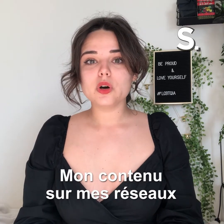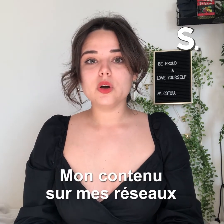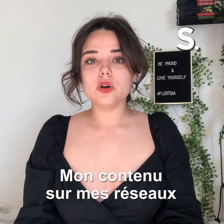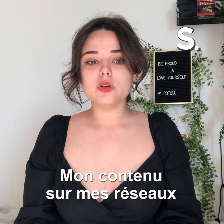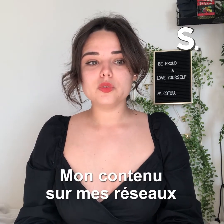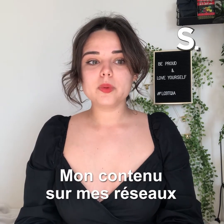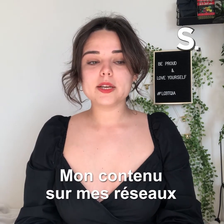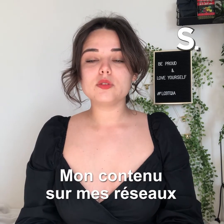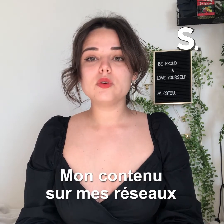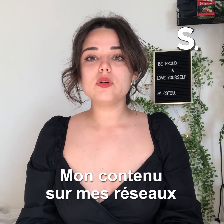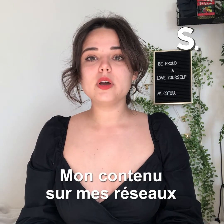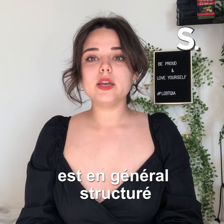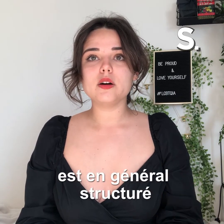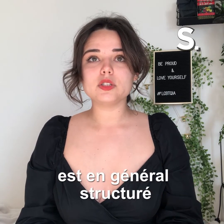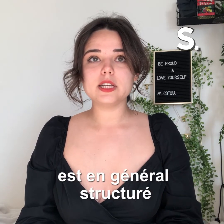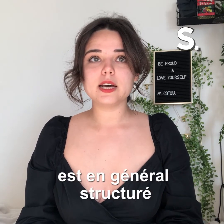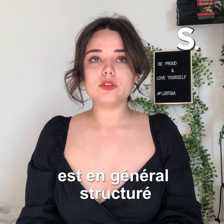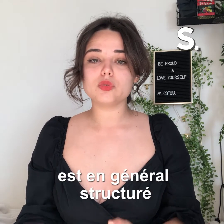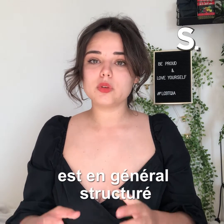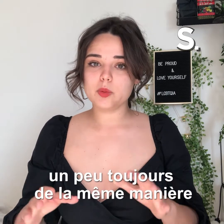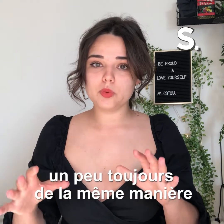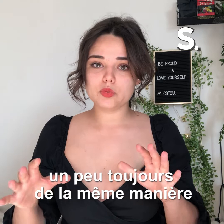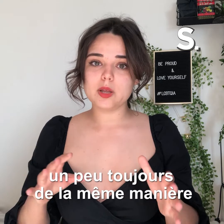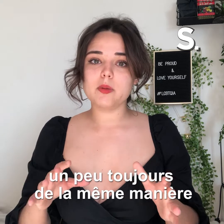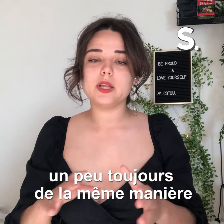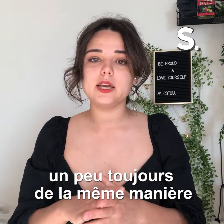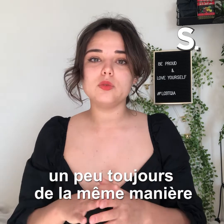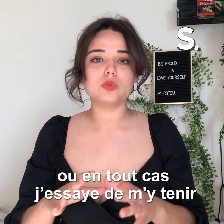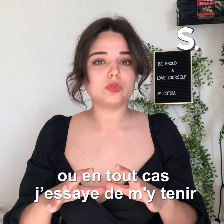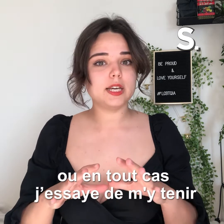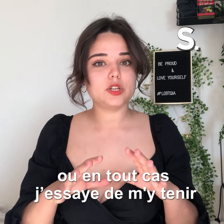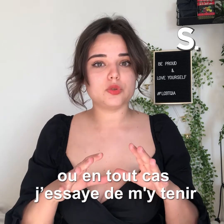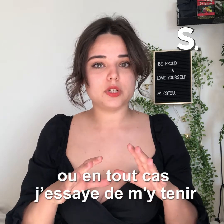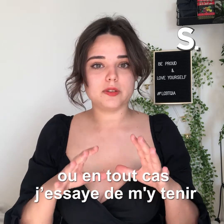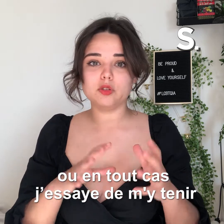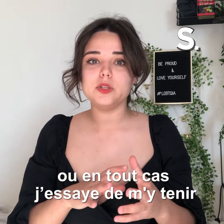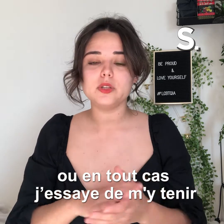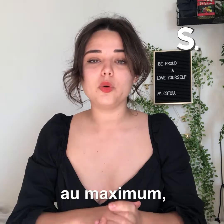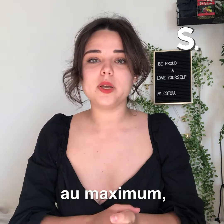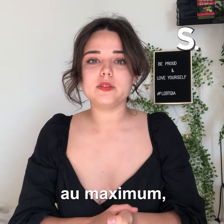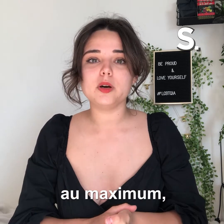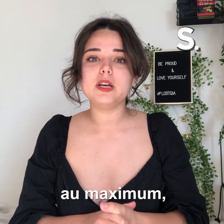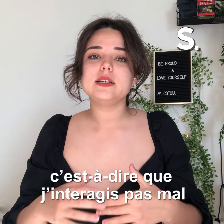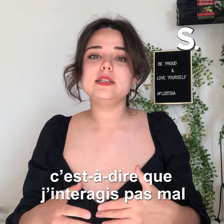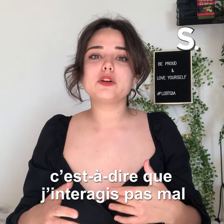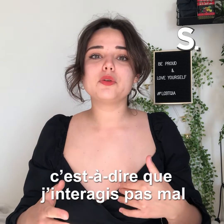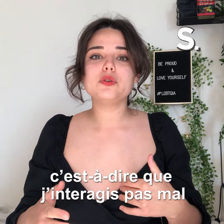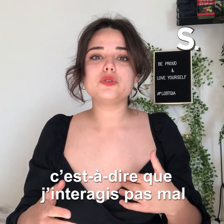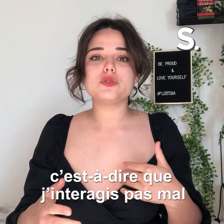mes réseaux est en général structuré un peu toujours de la même manière, ou en tout cas j'essaie de m'y tenir au maximum, c'est-dire que j